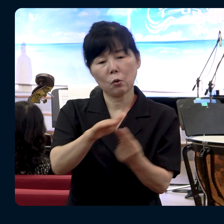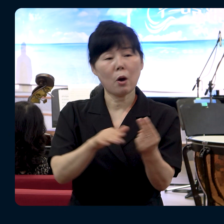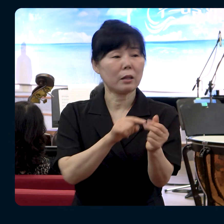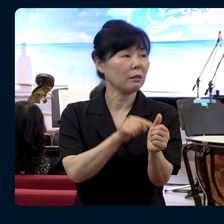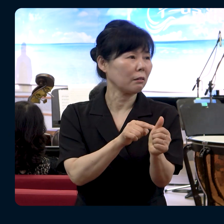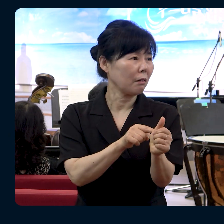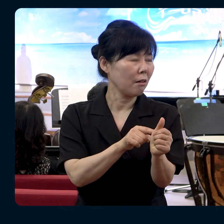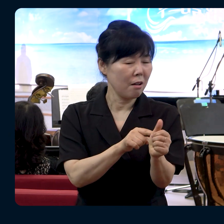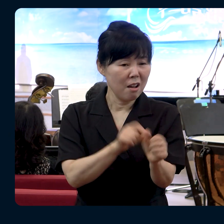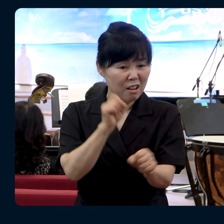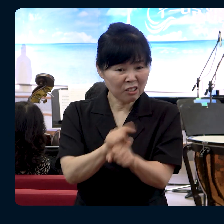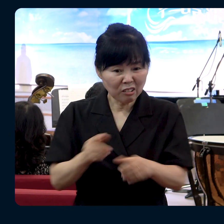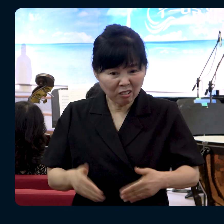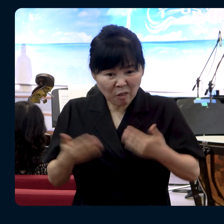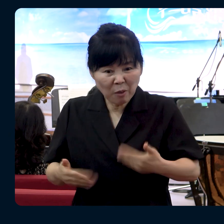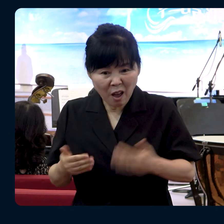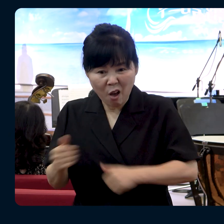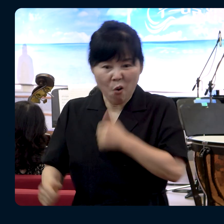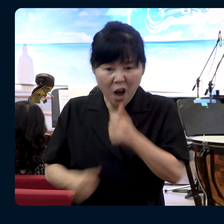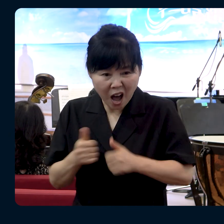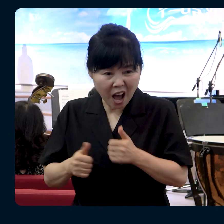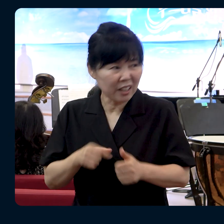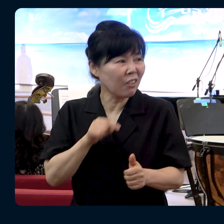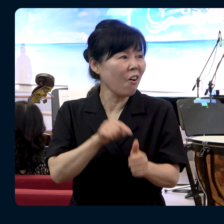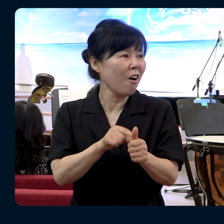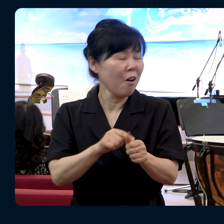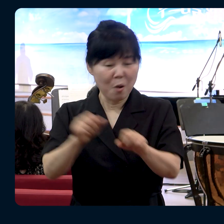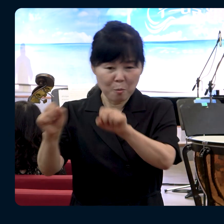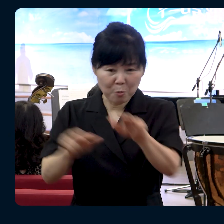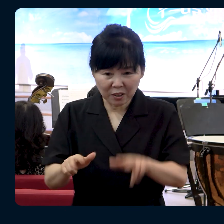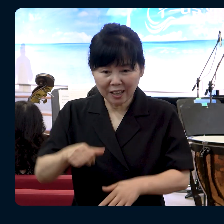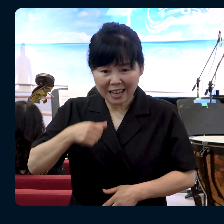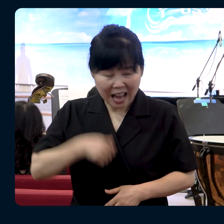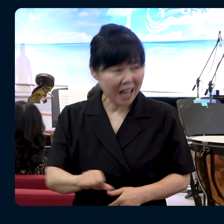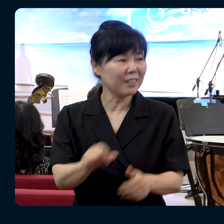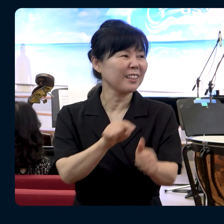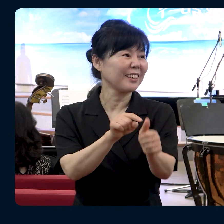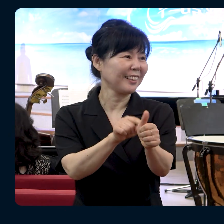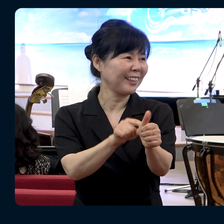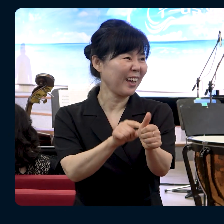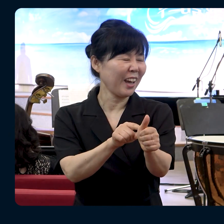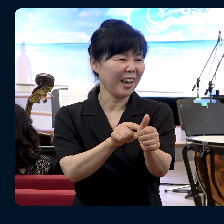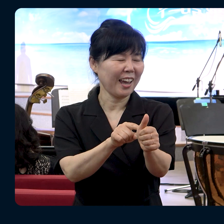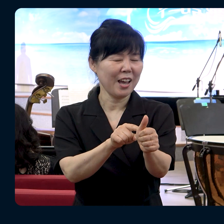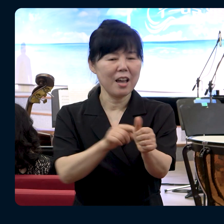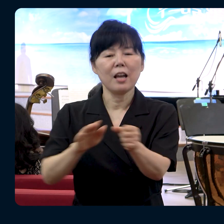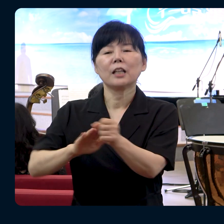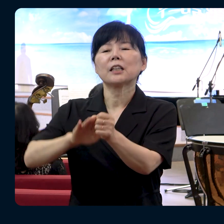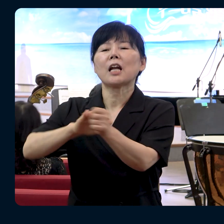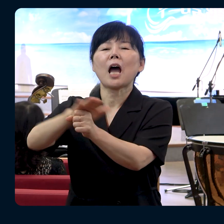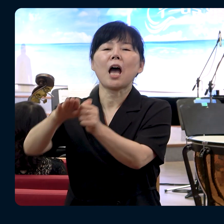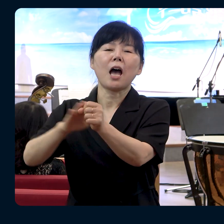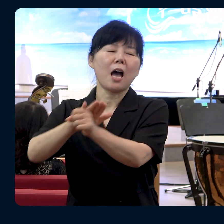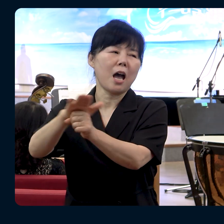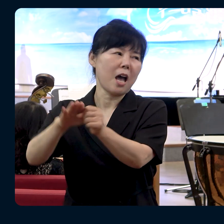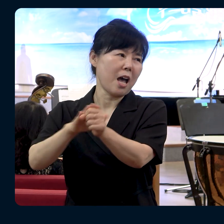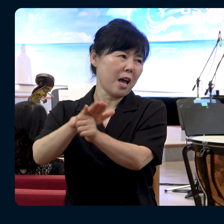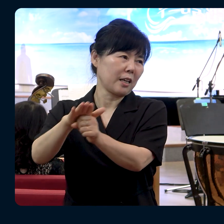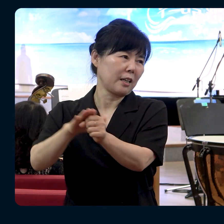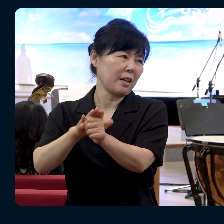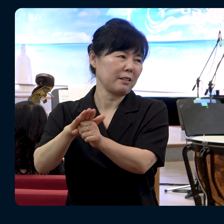분노의 아들인 사도 요한이 하는 거예요. 그 번개의 아들, 사마리아 땅에 불을 내려버리자고 예수님에게